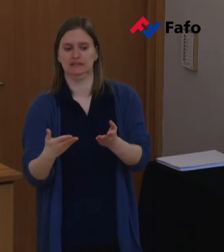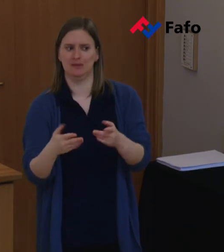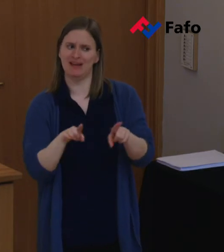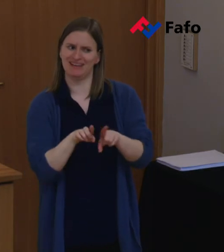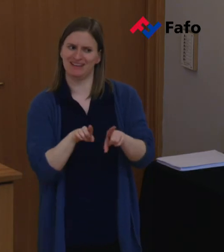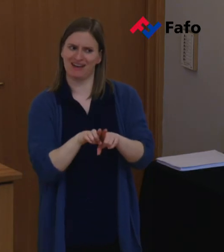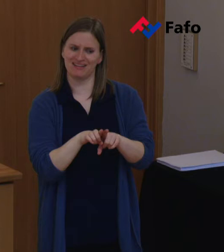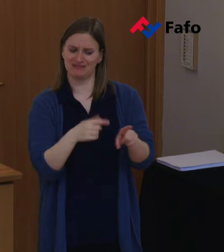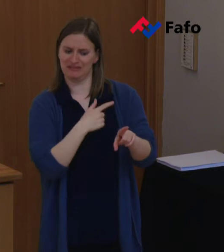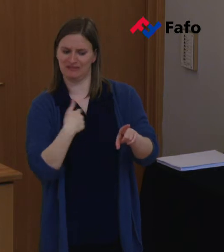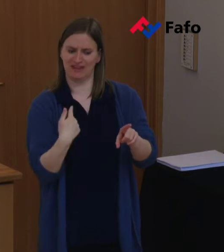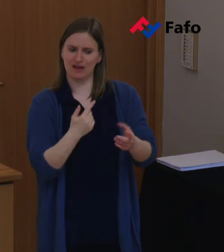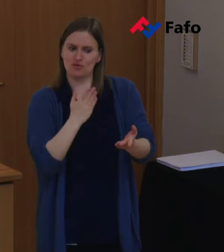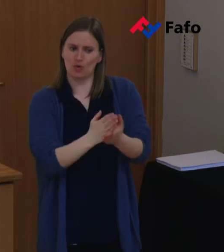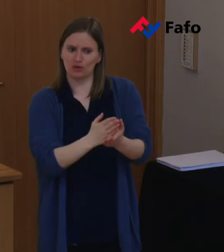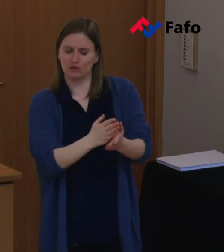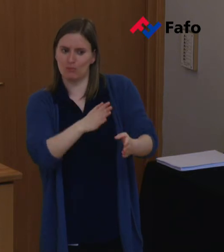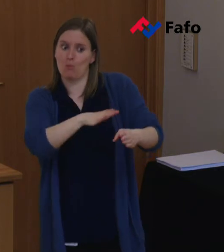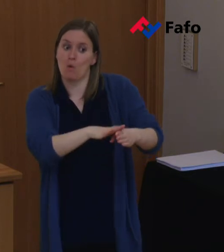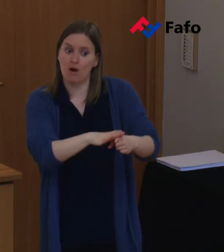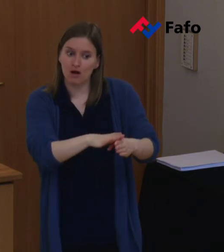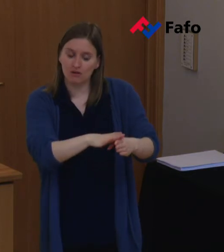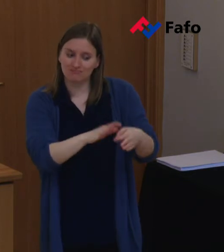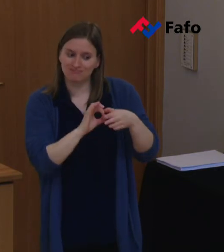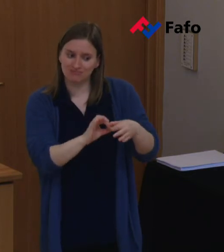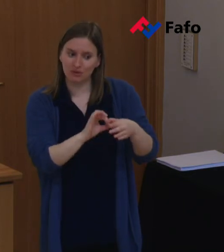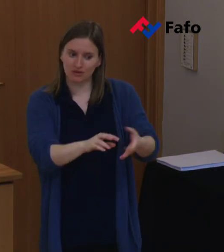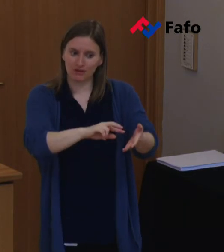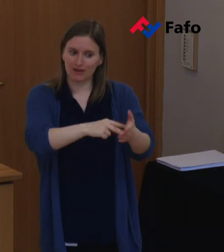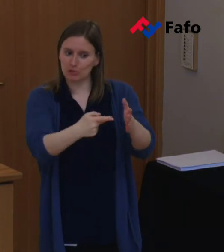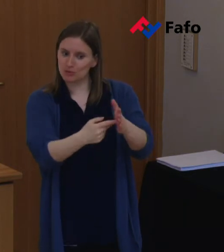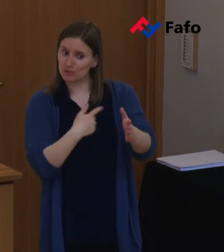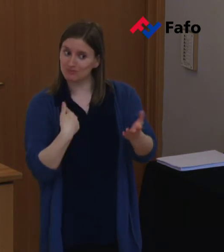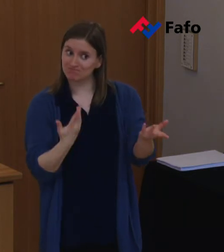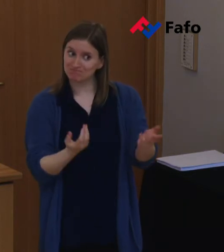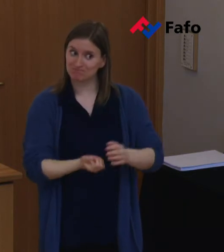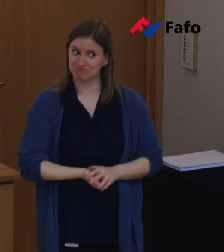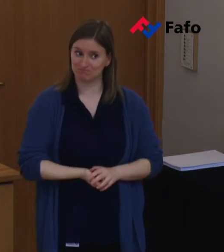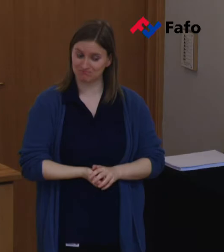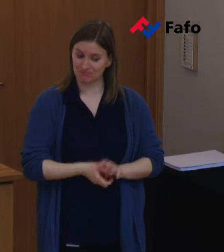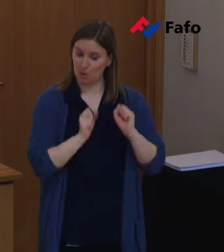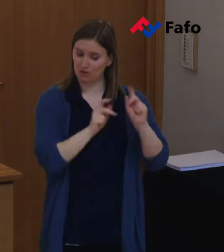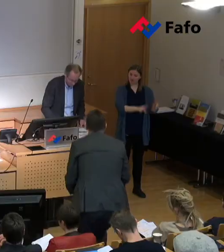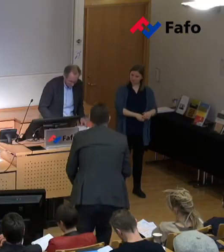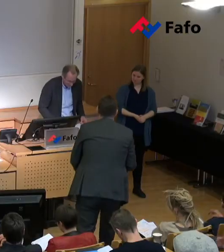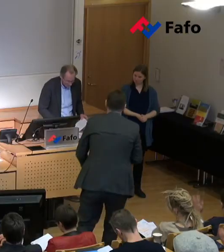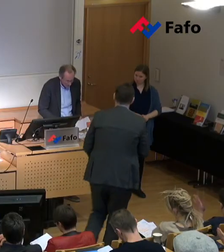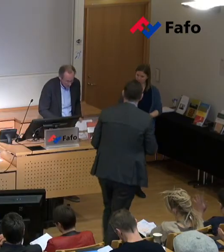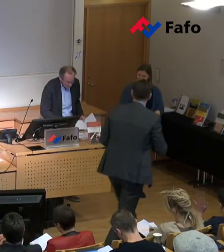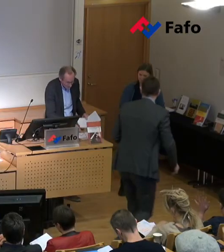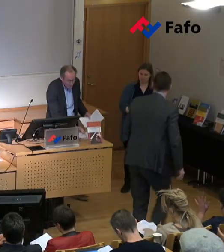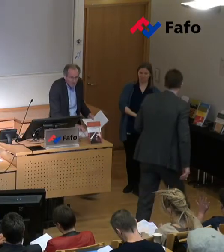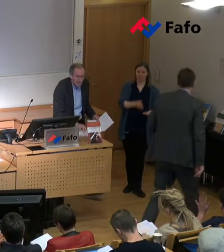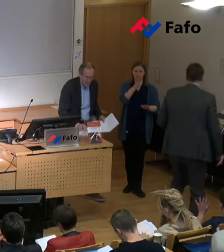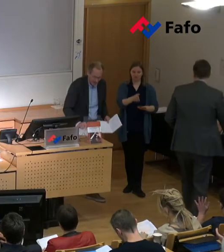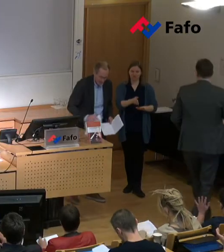likevel tilstrekkelig utstrekkende og på i forhold til å komme i posisjon. Ok. Takk skal